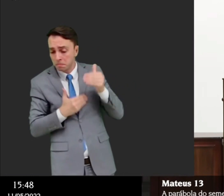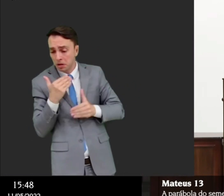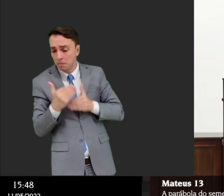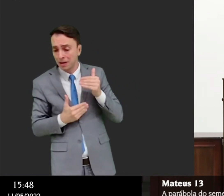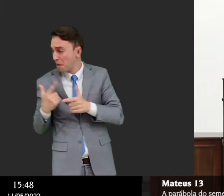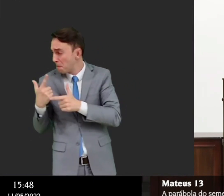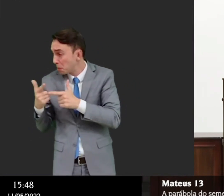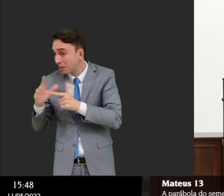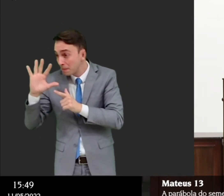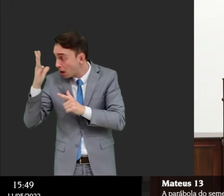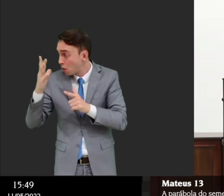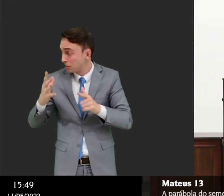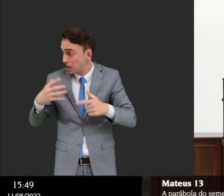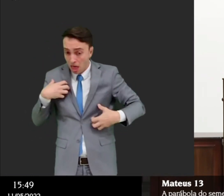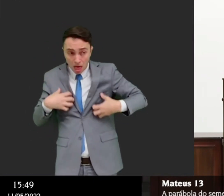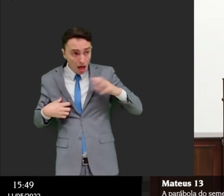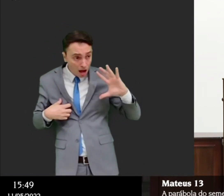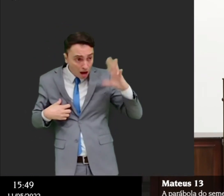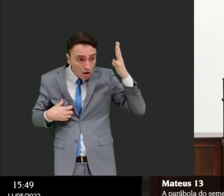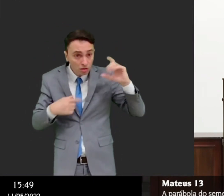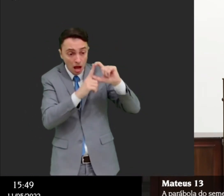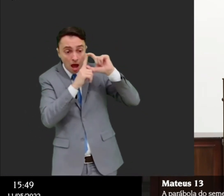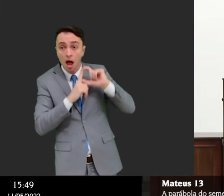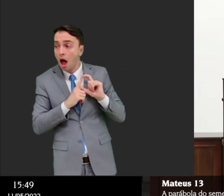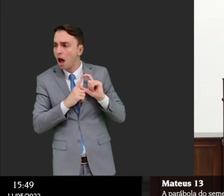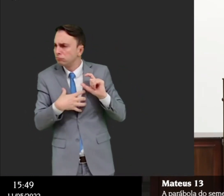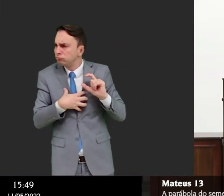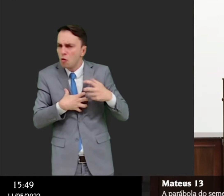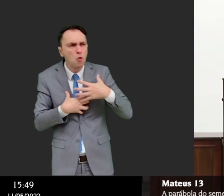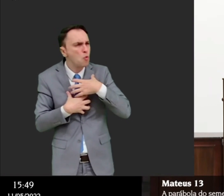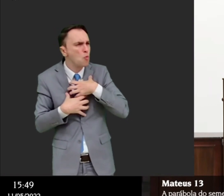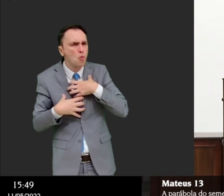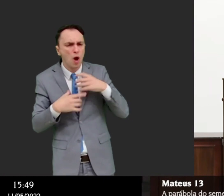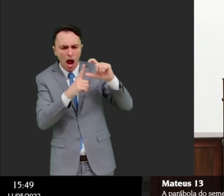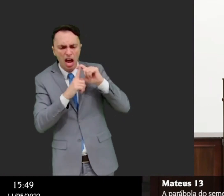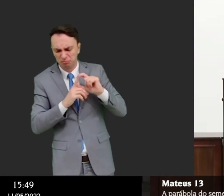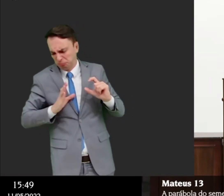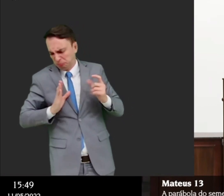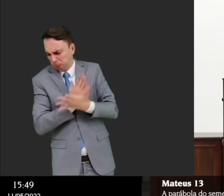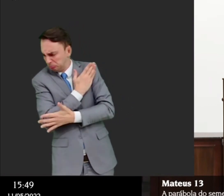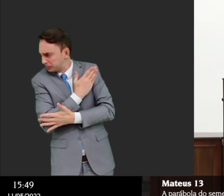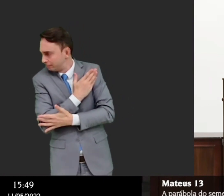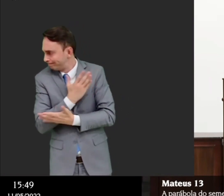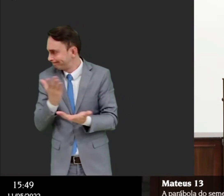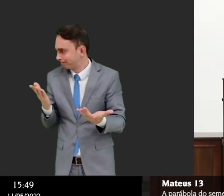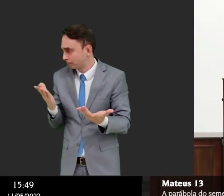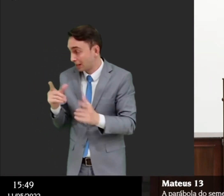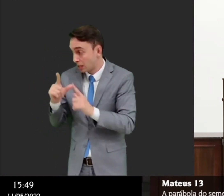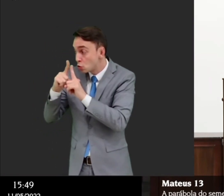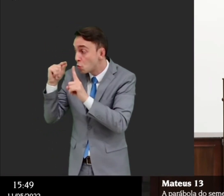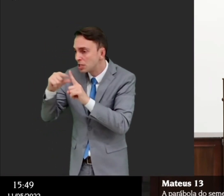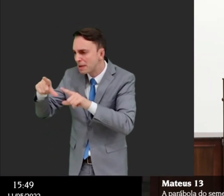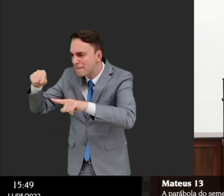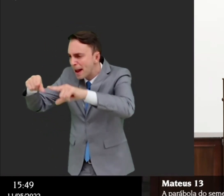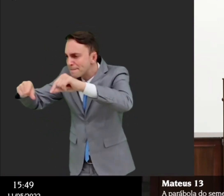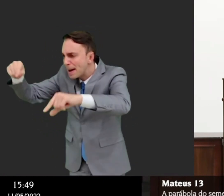perseguição por causa da palavra, logo se ofende. Eu que fui semeado entre os espinhos, eu